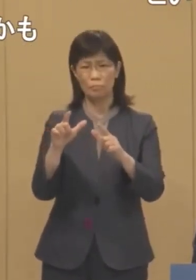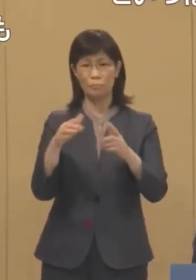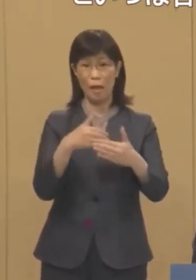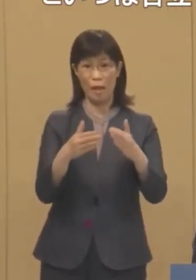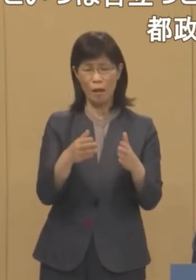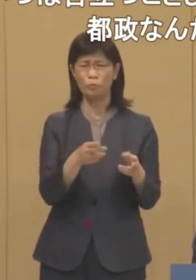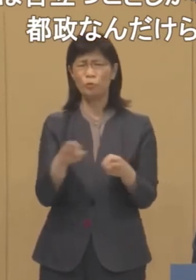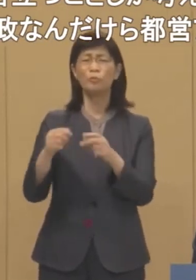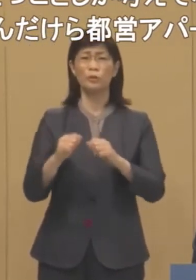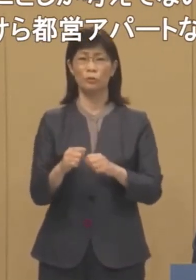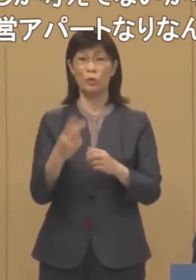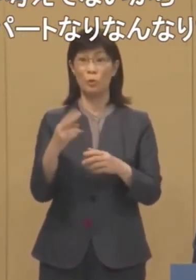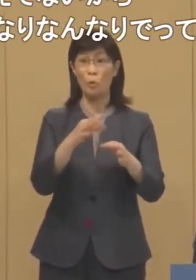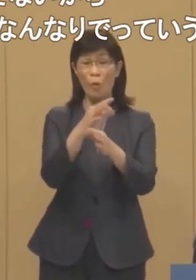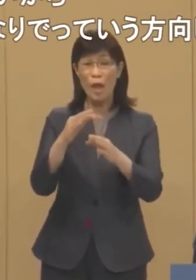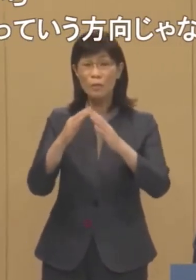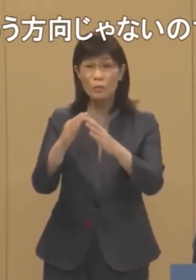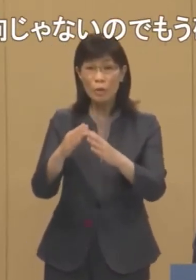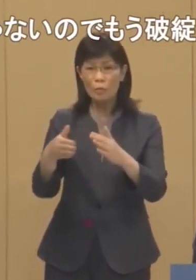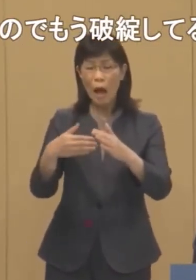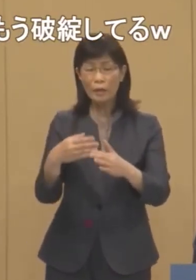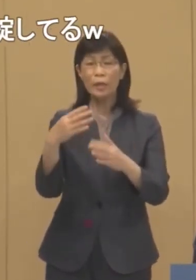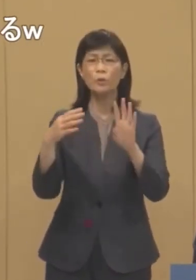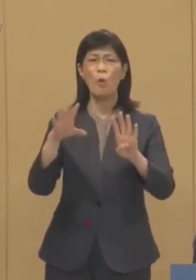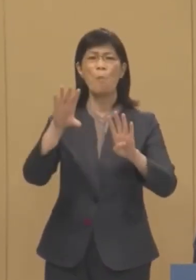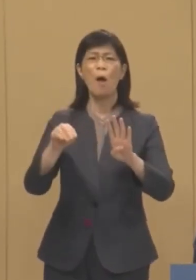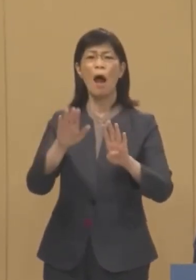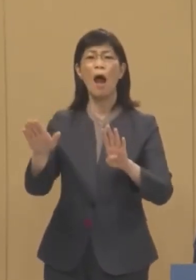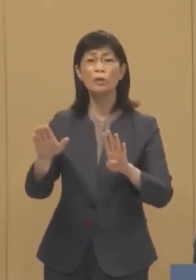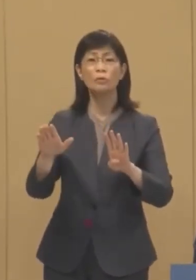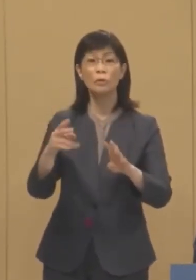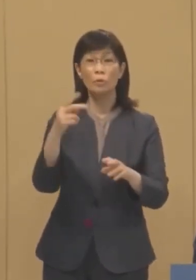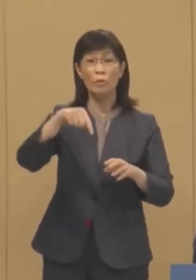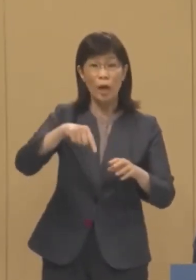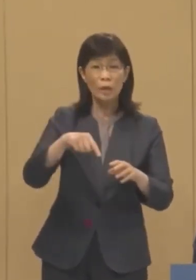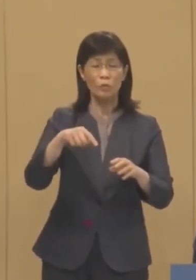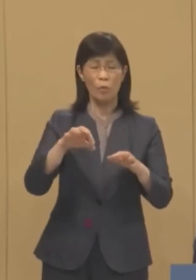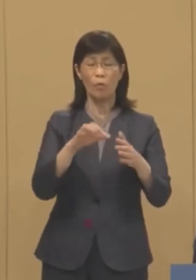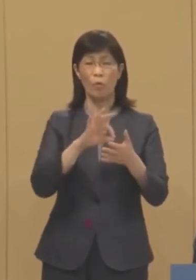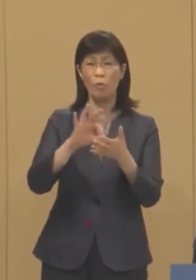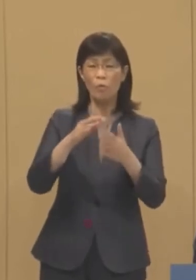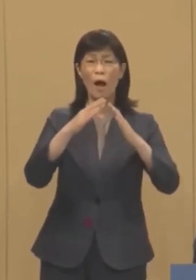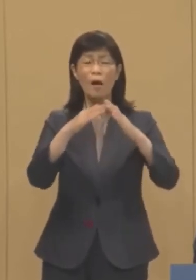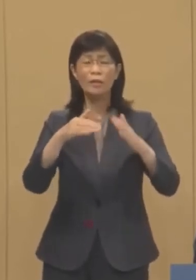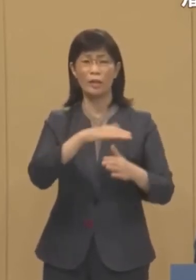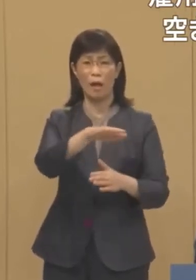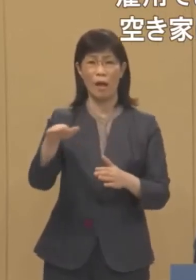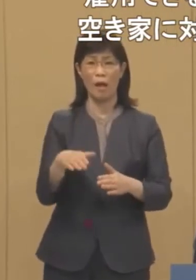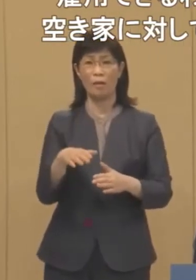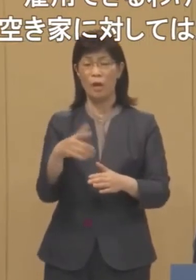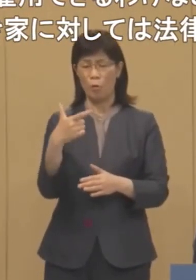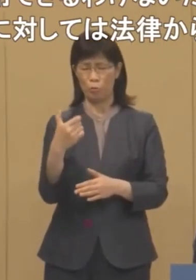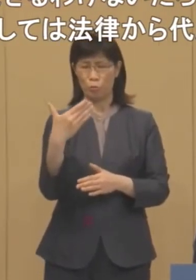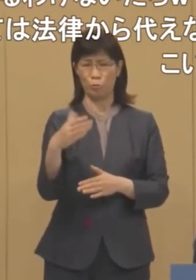の空き部屋4室はもちろん都内の活用可能な空き家69万件賃貸共同住宅の41万